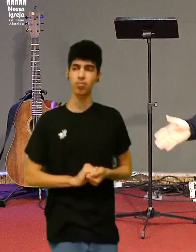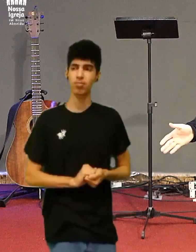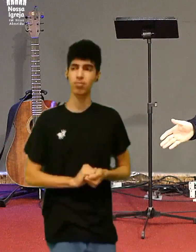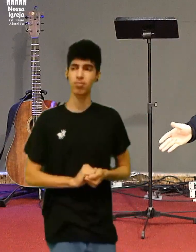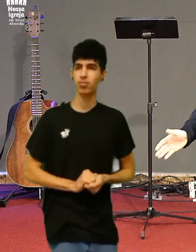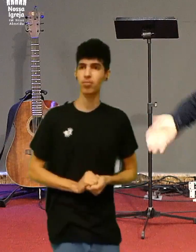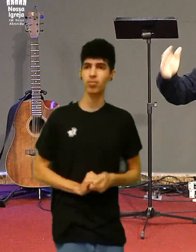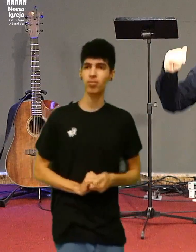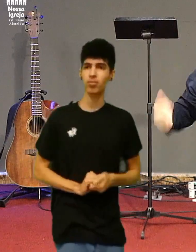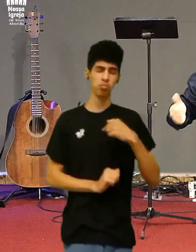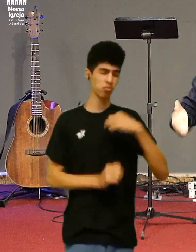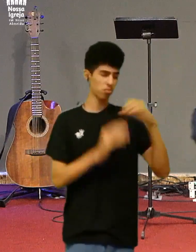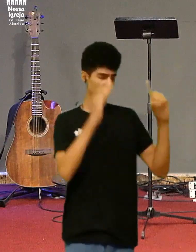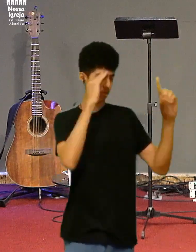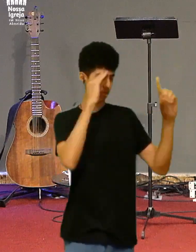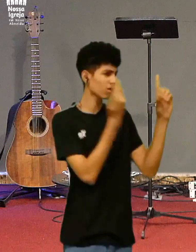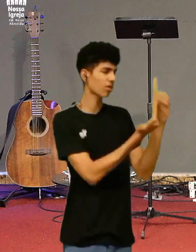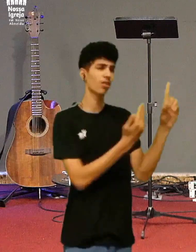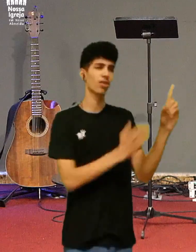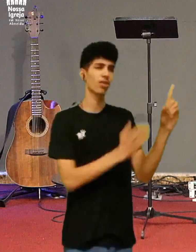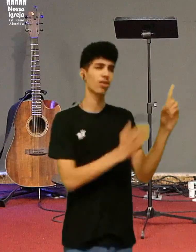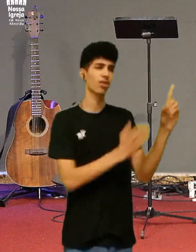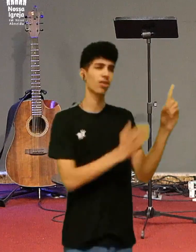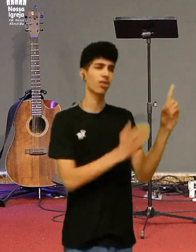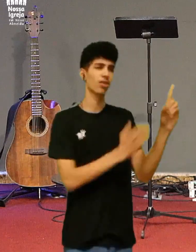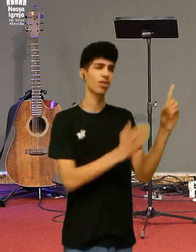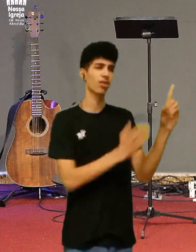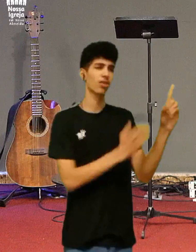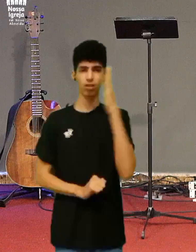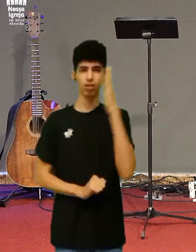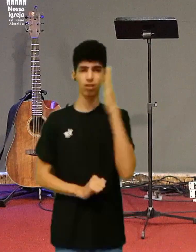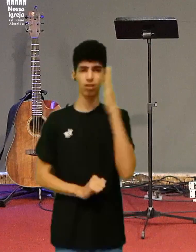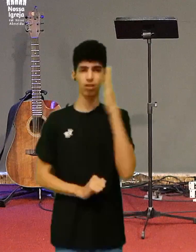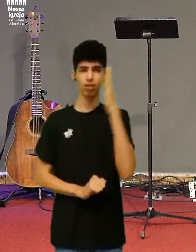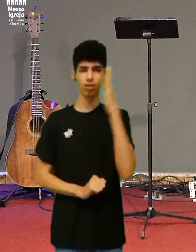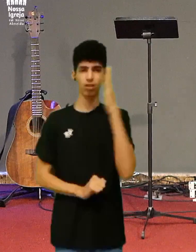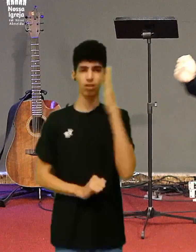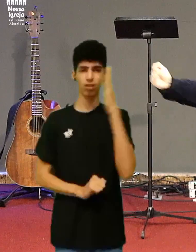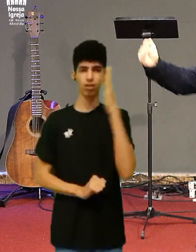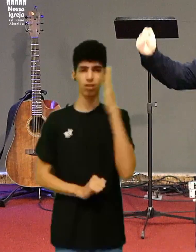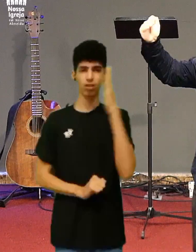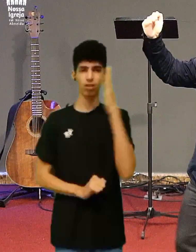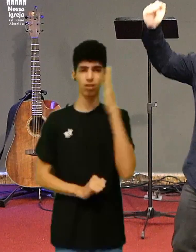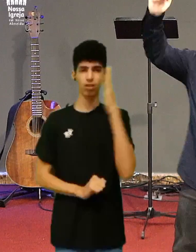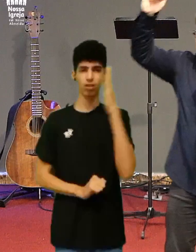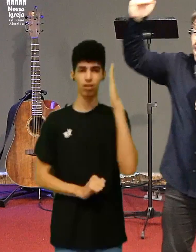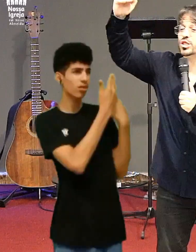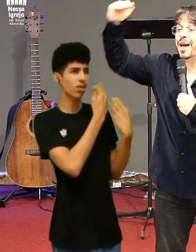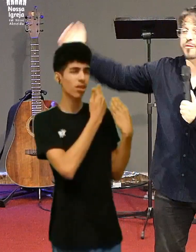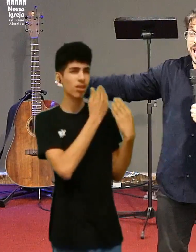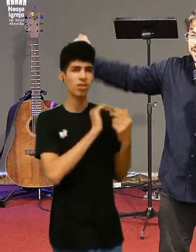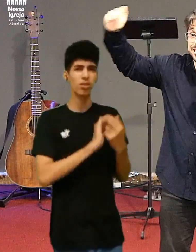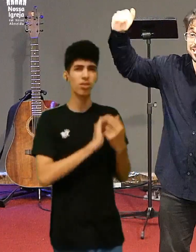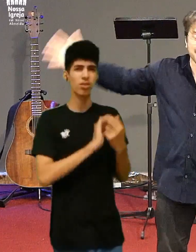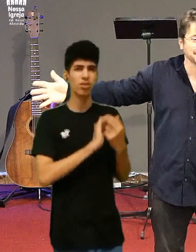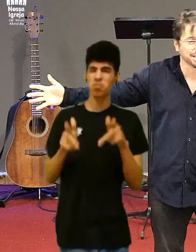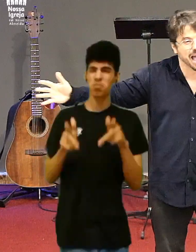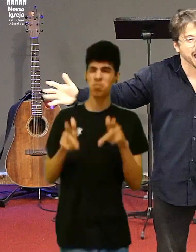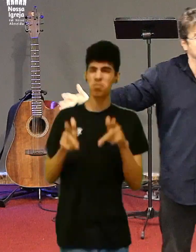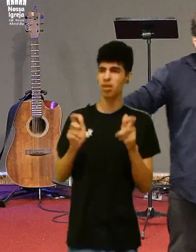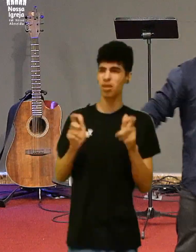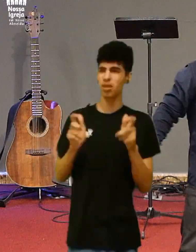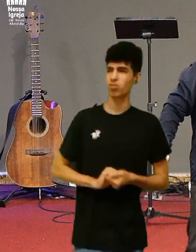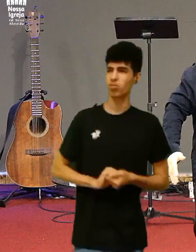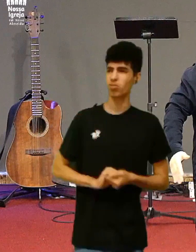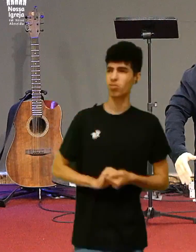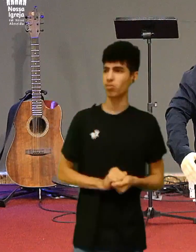eu creio nisso. Nós temos experimentado isso. Mas, meus irmãos, quando eu olho para o passado e vejo o que Deus já fez em certas